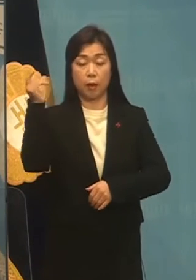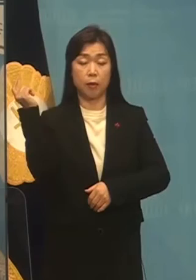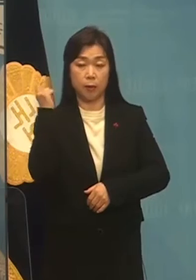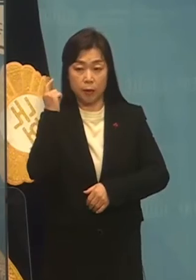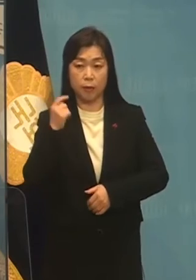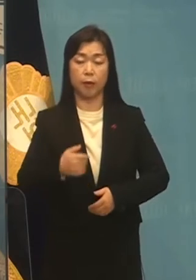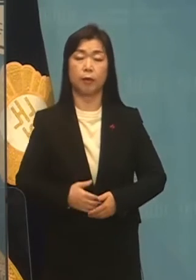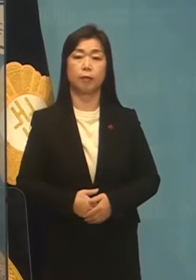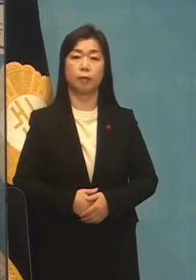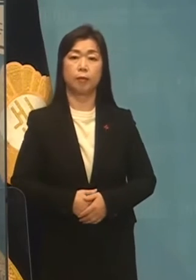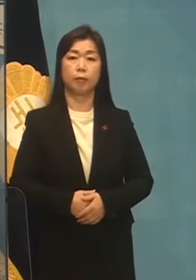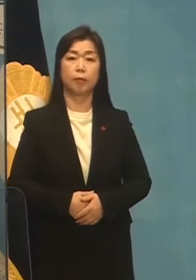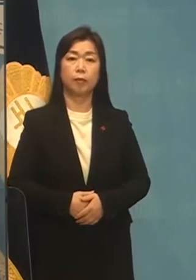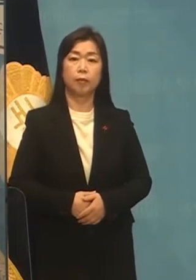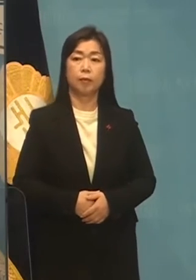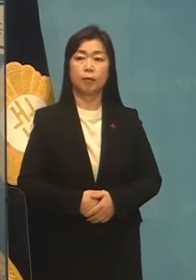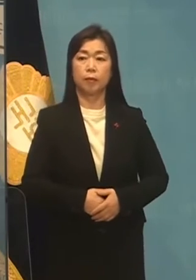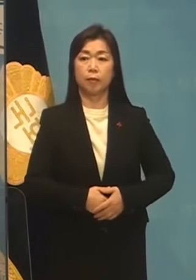하겠습니다.